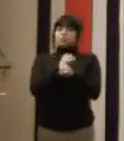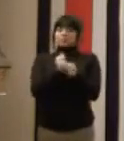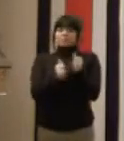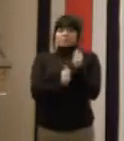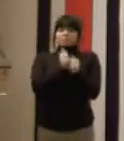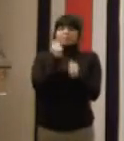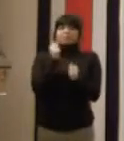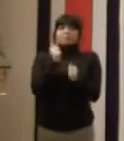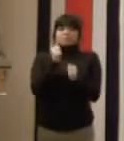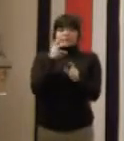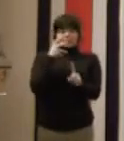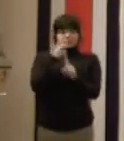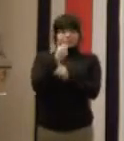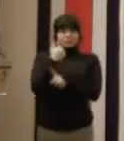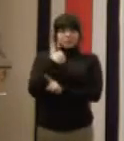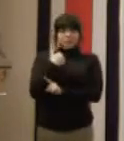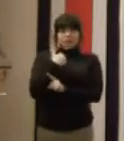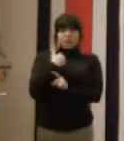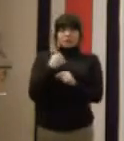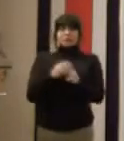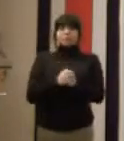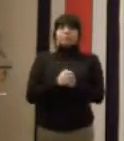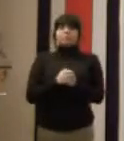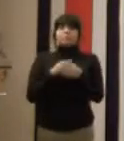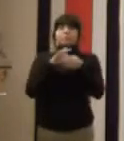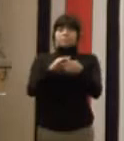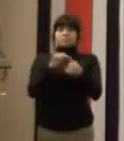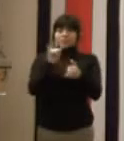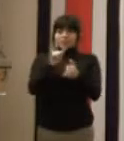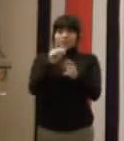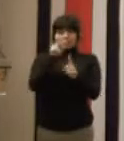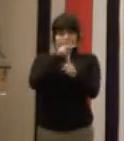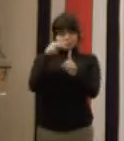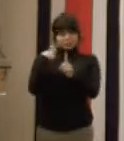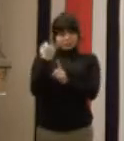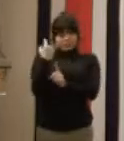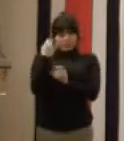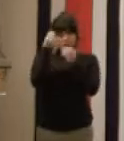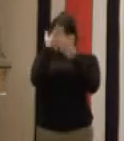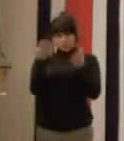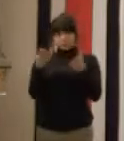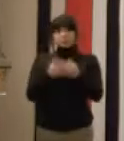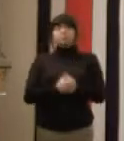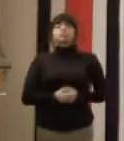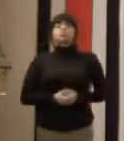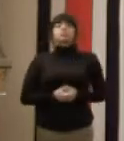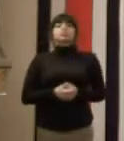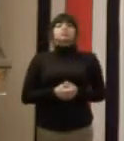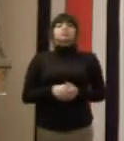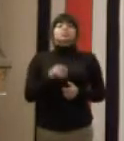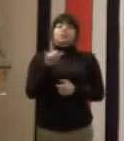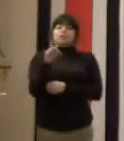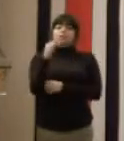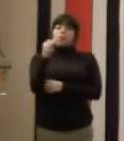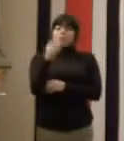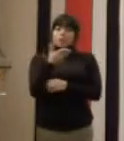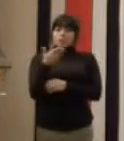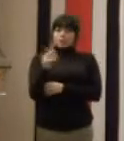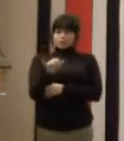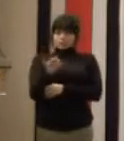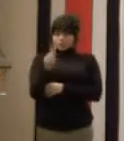mayor impacto tienen en estas dimensiones que acabo de señalar. Siendo así las